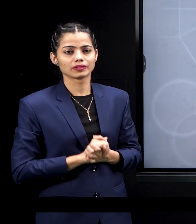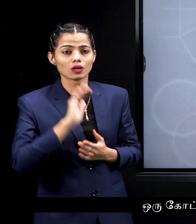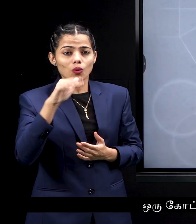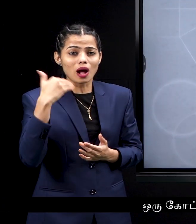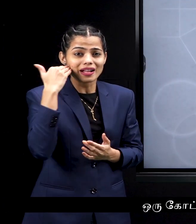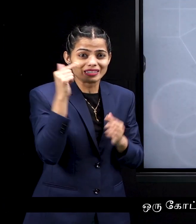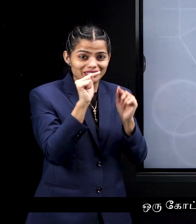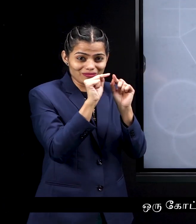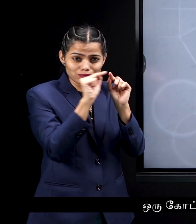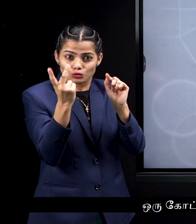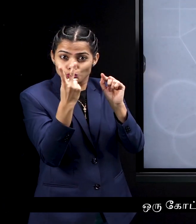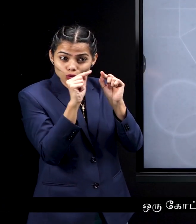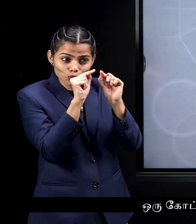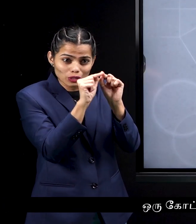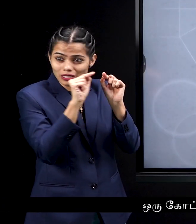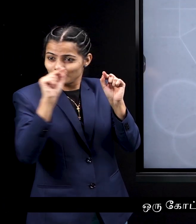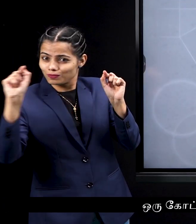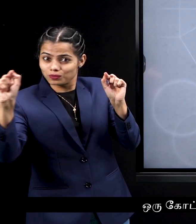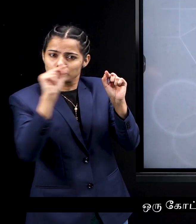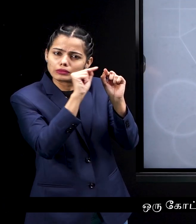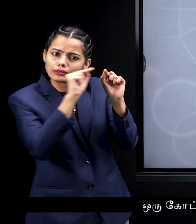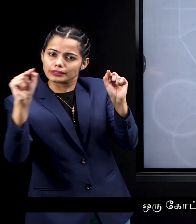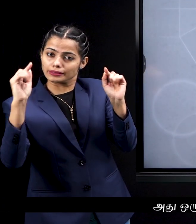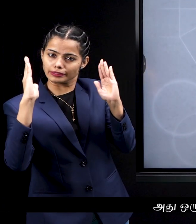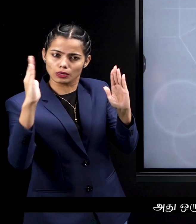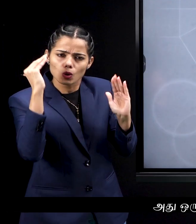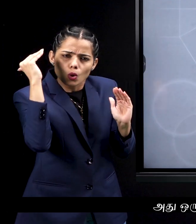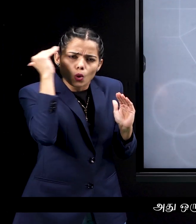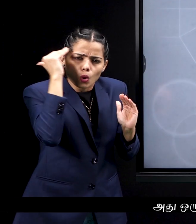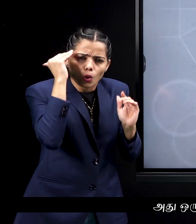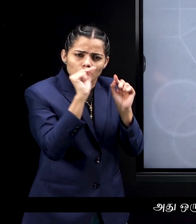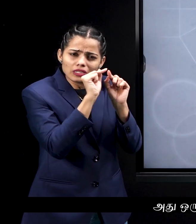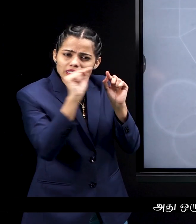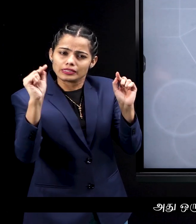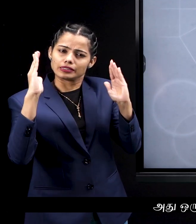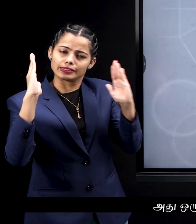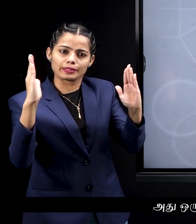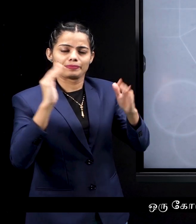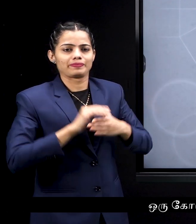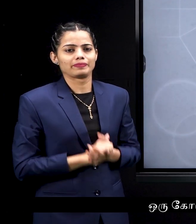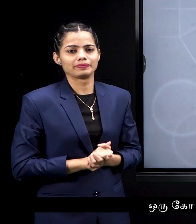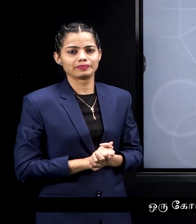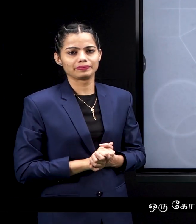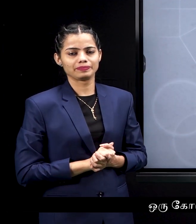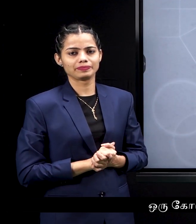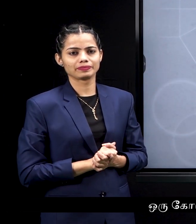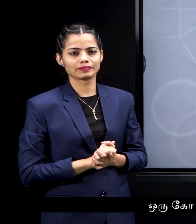ஒரு கோட்டில் இரண்டு முனைப்புள்ளிகள் இருந்தால் அது ஒரு கோடு பிரிவு என்று அழைக்கப்படுகிறது. ஒரு கோடு பிரிவின்